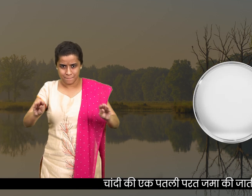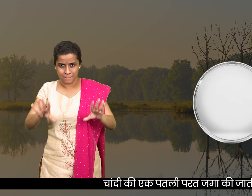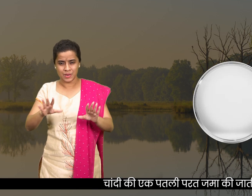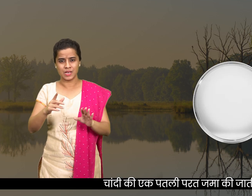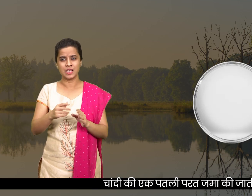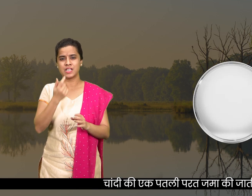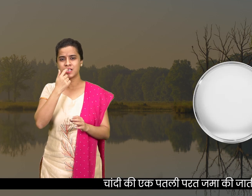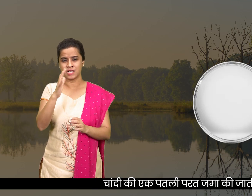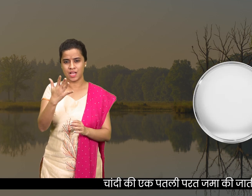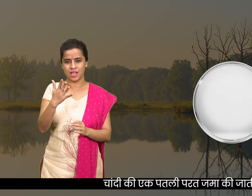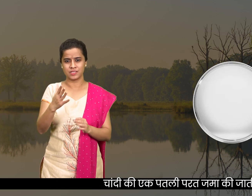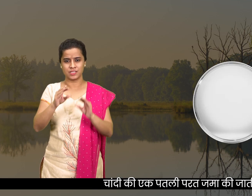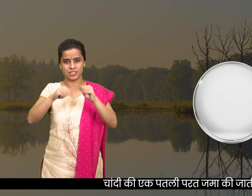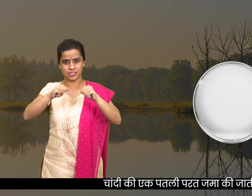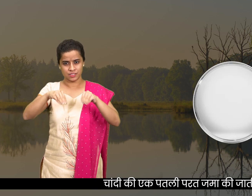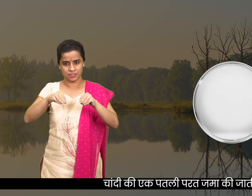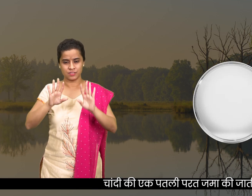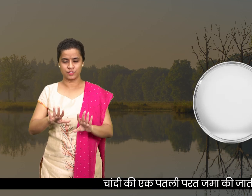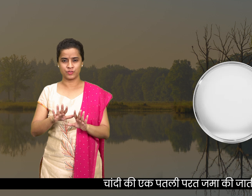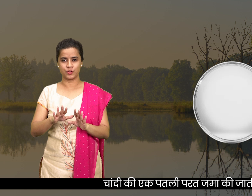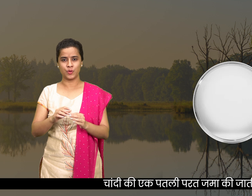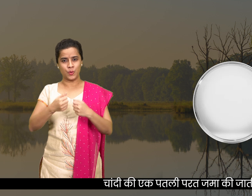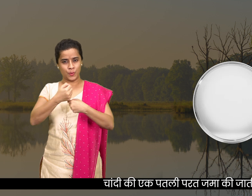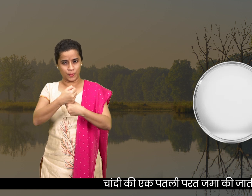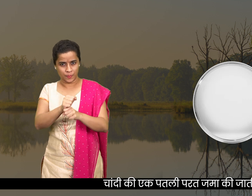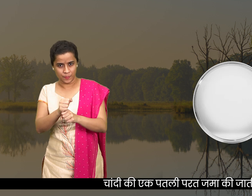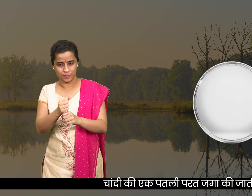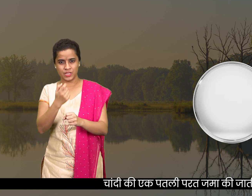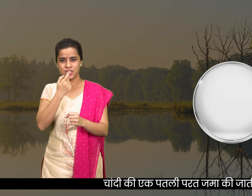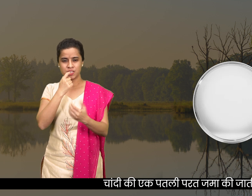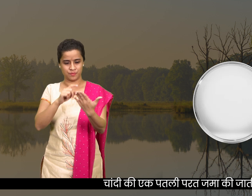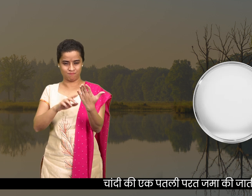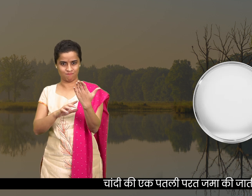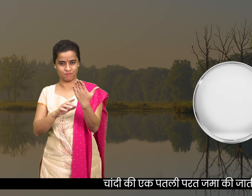चांदी की एक पतली परत जमा की जाती है।